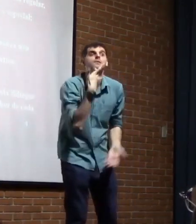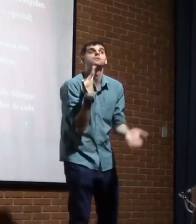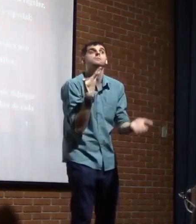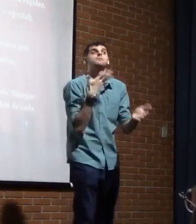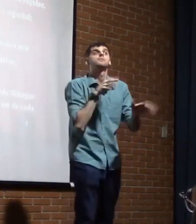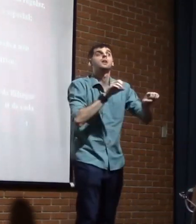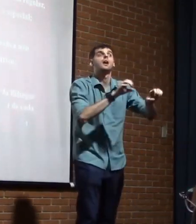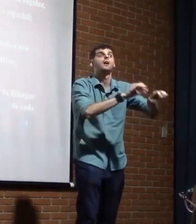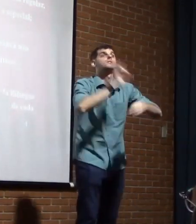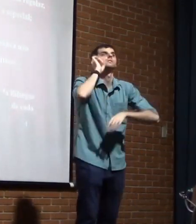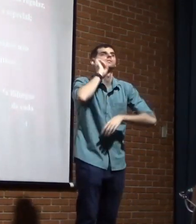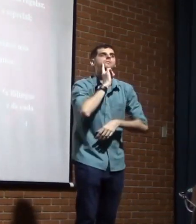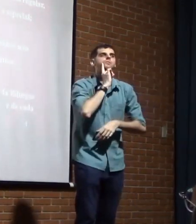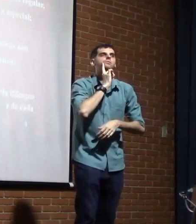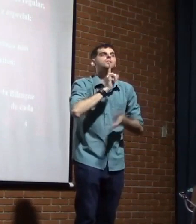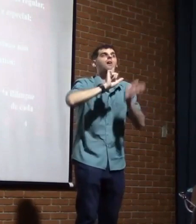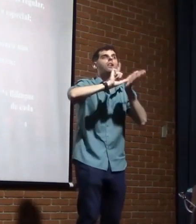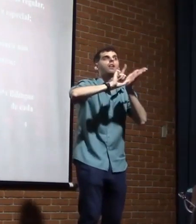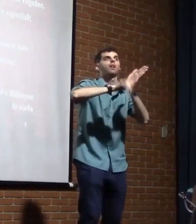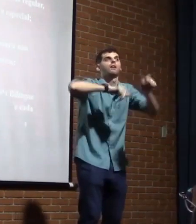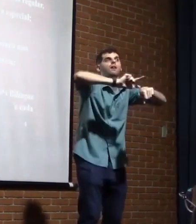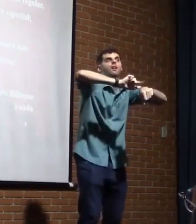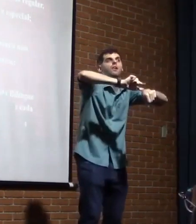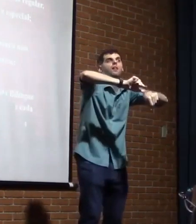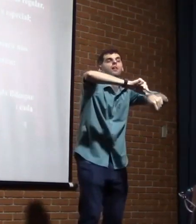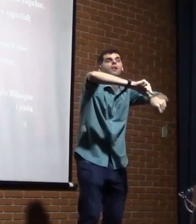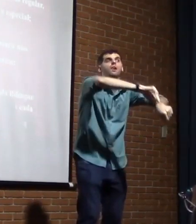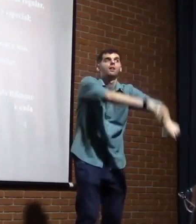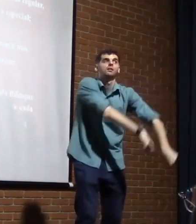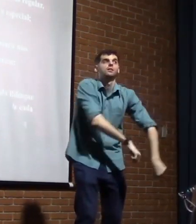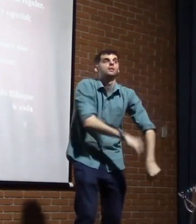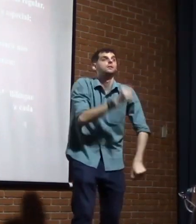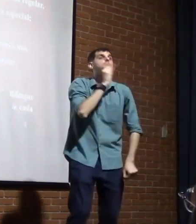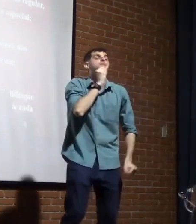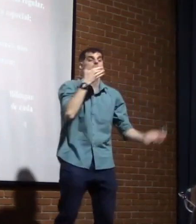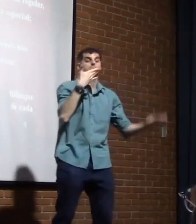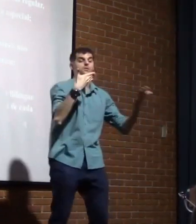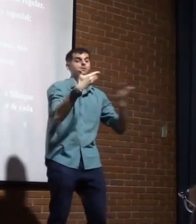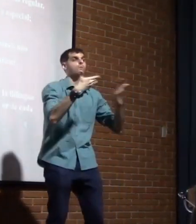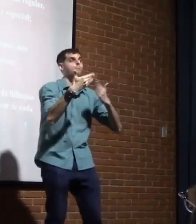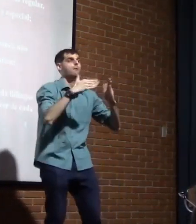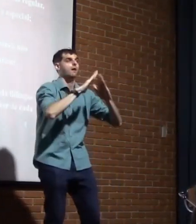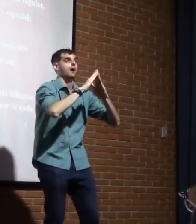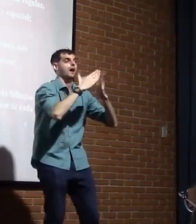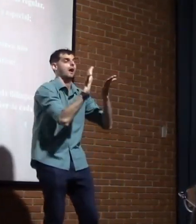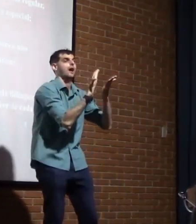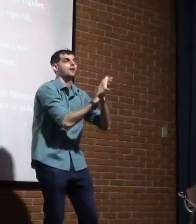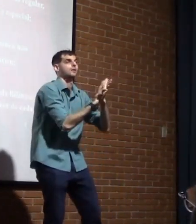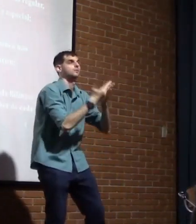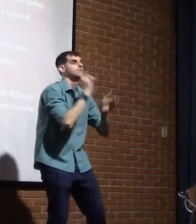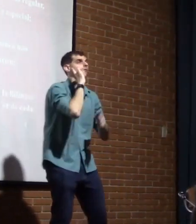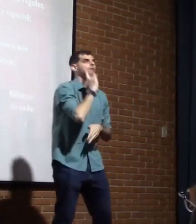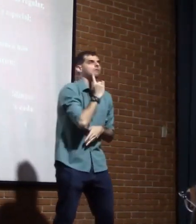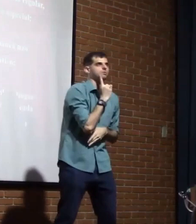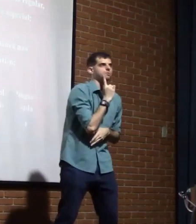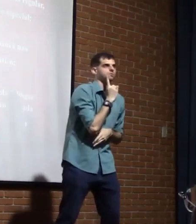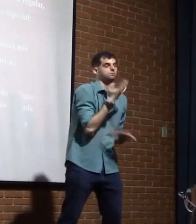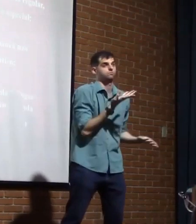à educação da mesma maneira, né? E aí, para os surdos, para o sujeito surdo, é ainda pior. A gente pensa,